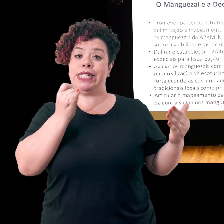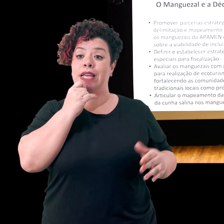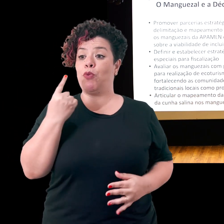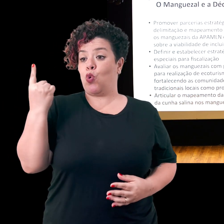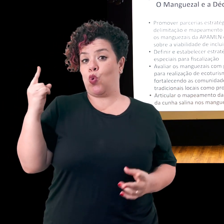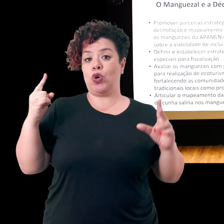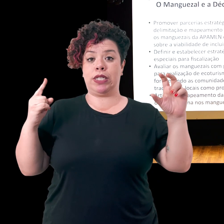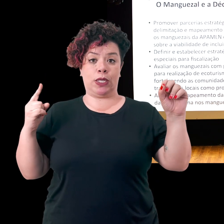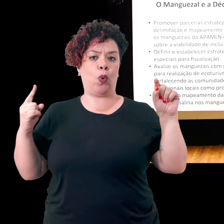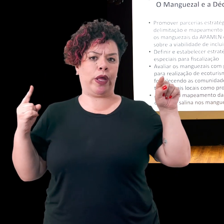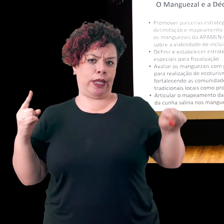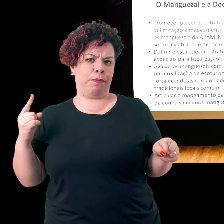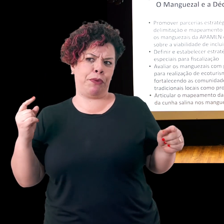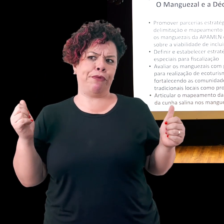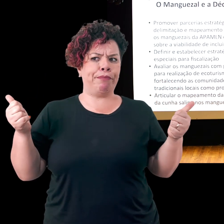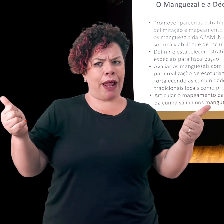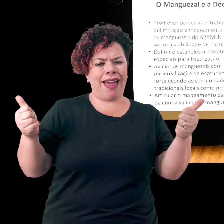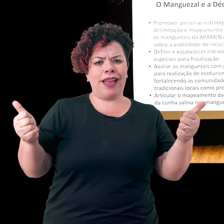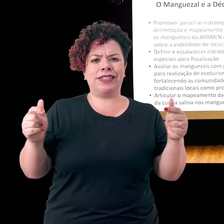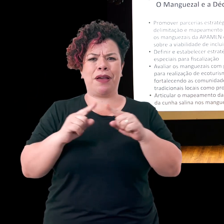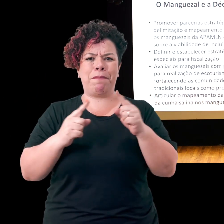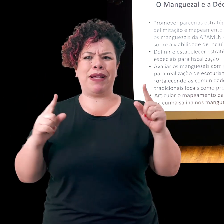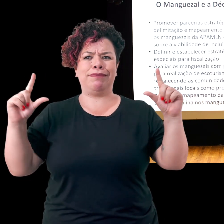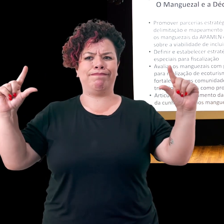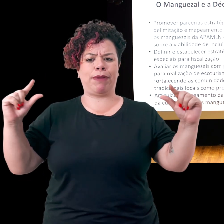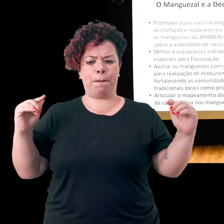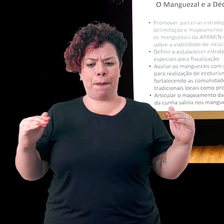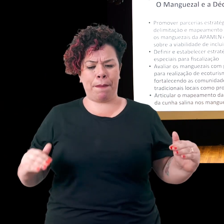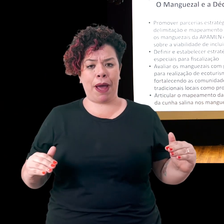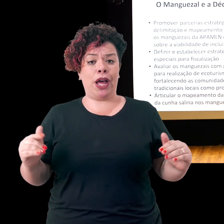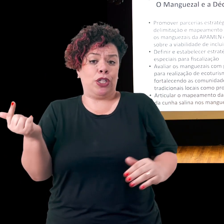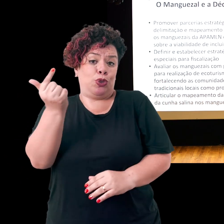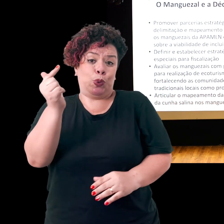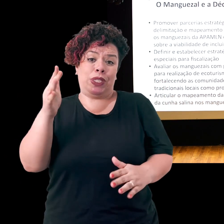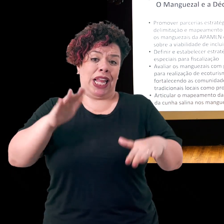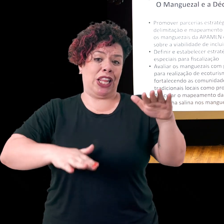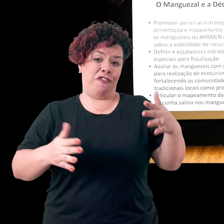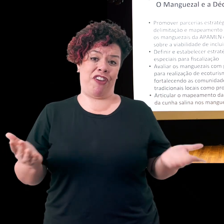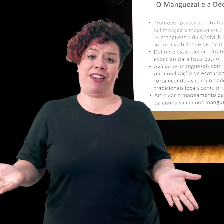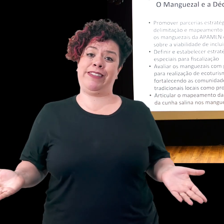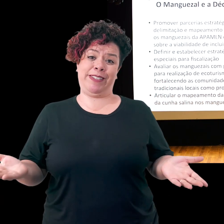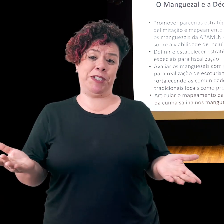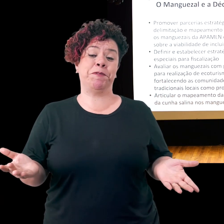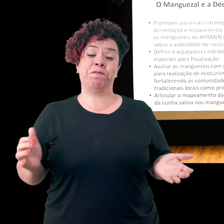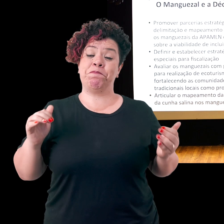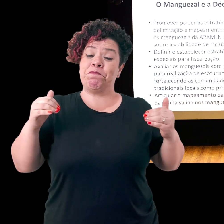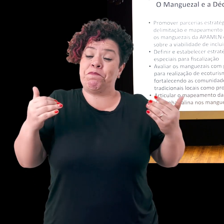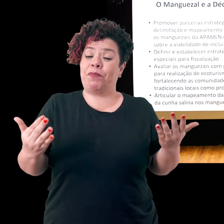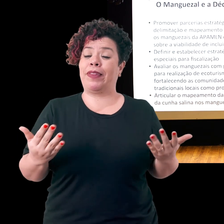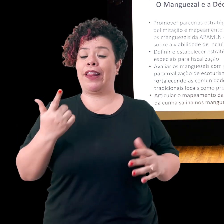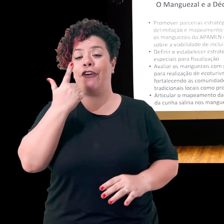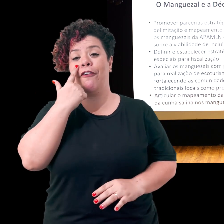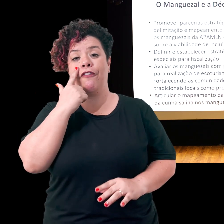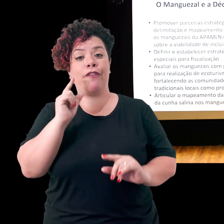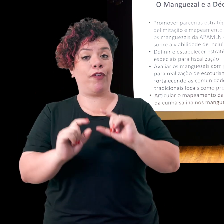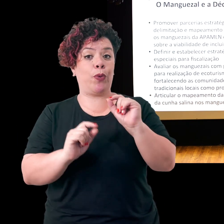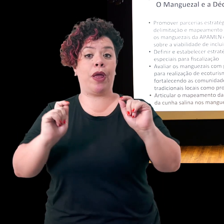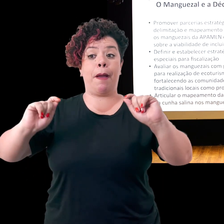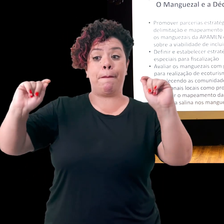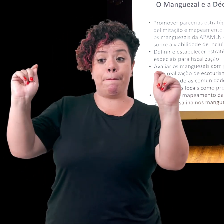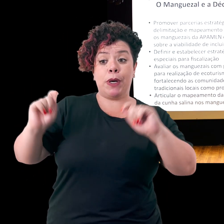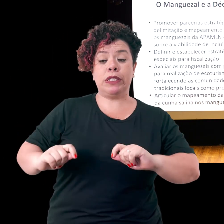mil, talvez a gente esteja bem resolvido, mas em outras escalas, não necessariamente. E aí a gente vê, então,